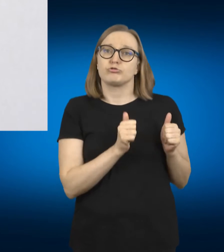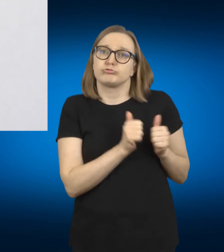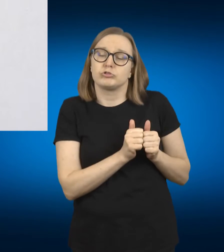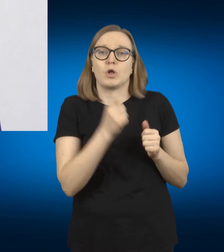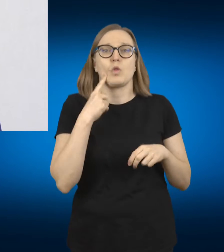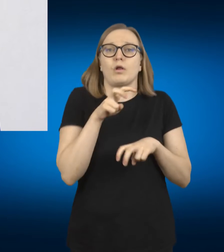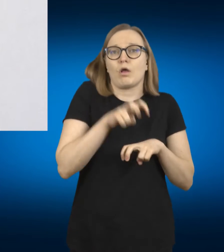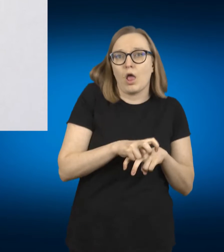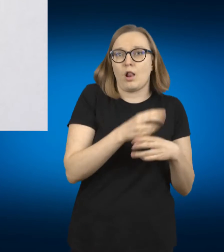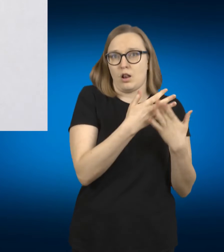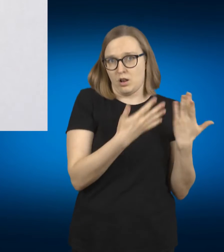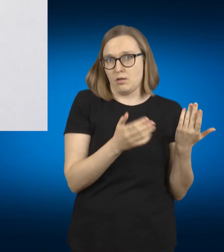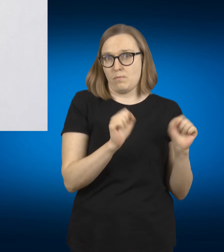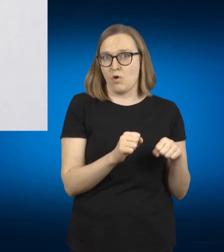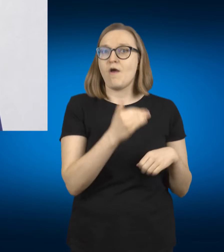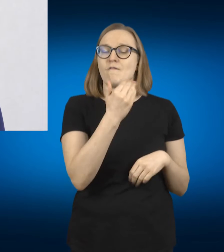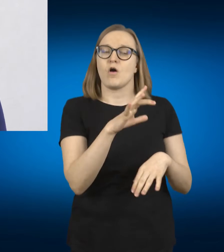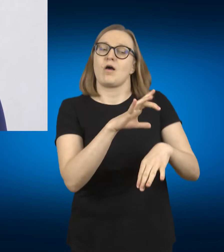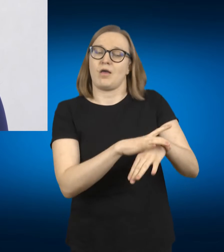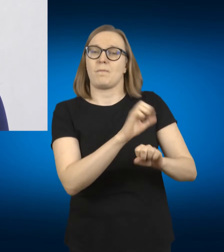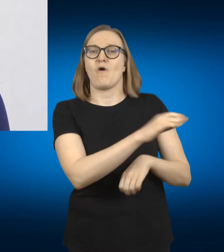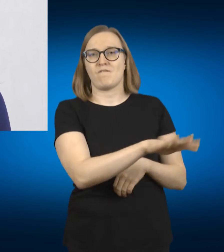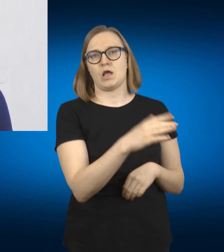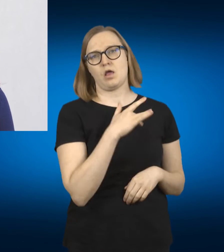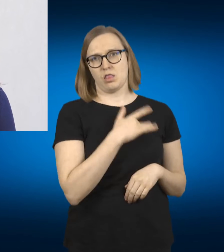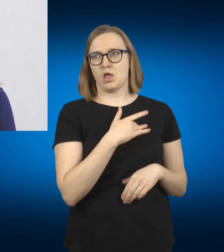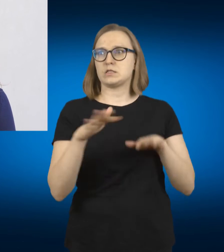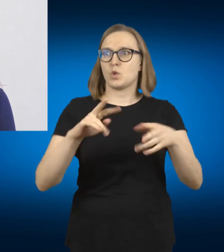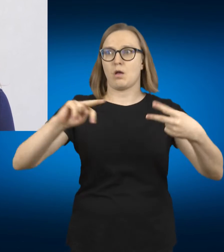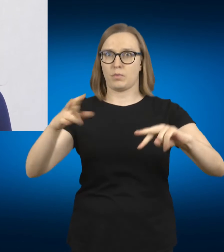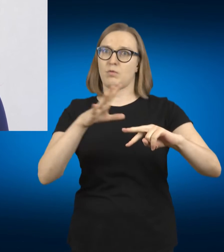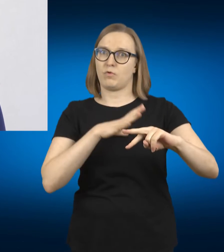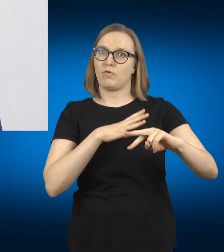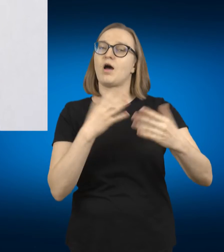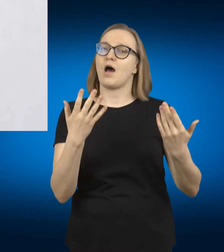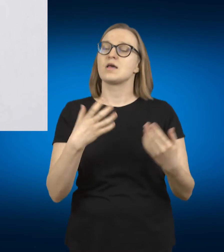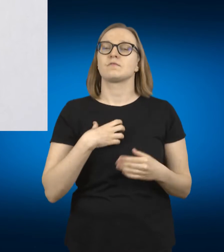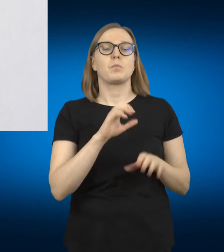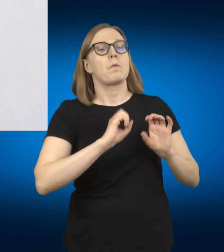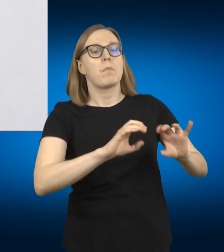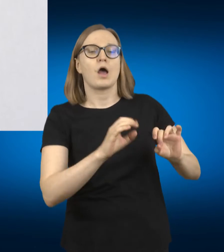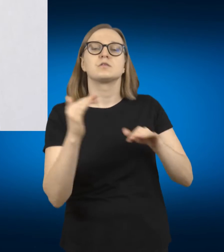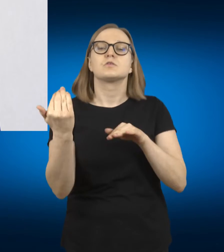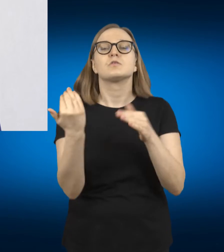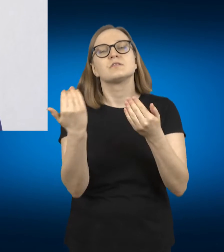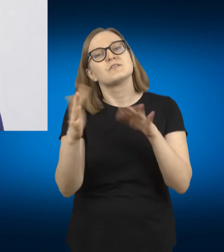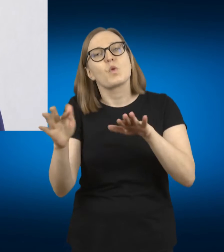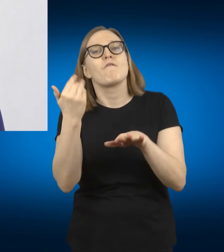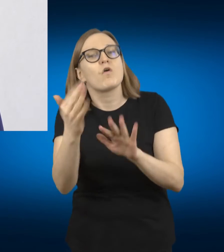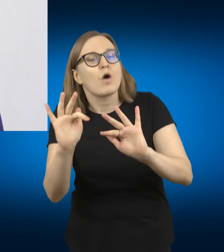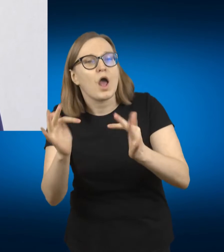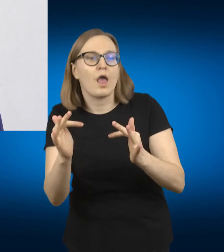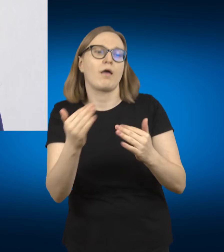ir panašiai. Tai gali reikšti, kad jie nerimauja dėl pasikeitusios situacijos ir tada svarbu jiems paaiškinti, kuo daugiau apie tą situaciją ir kaip atrodys